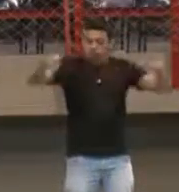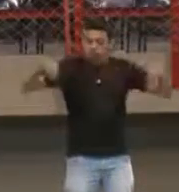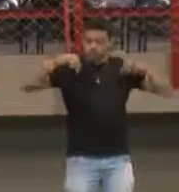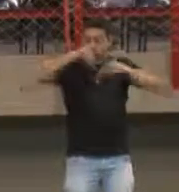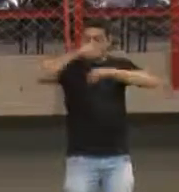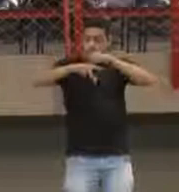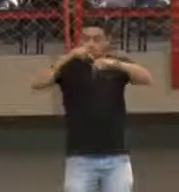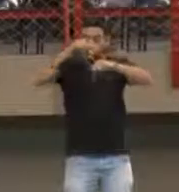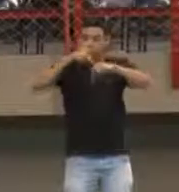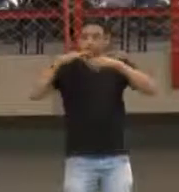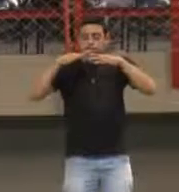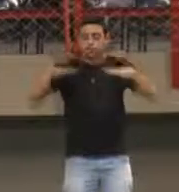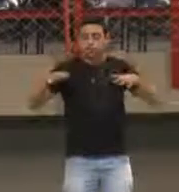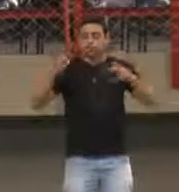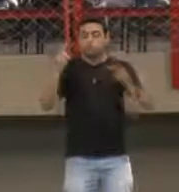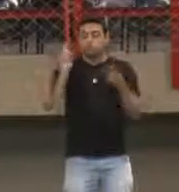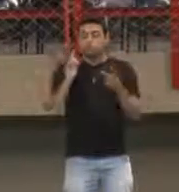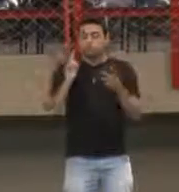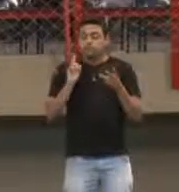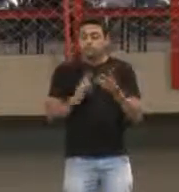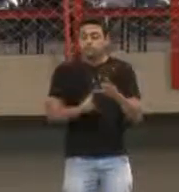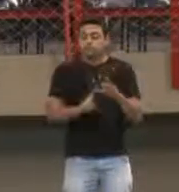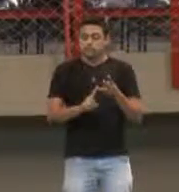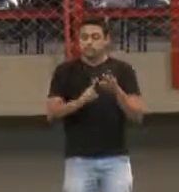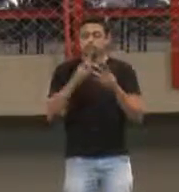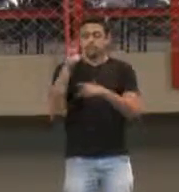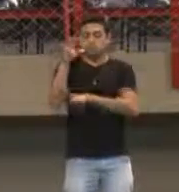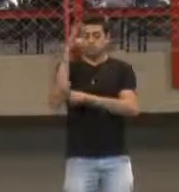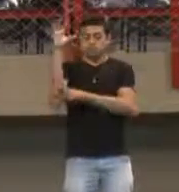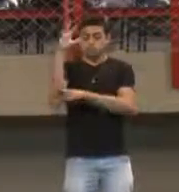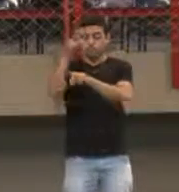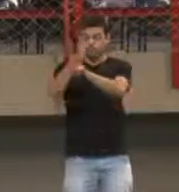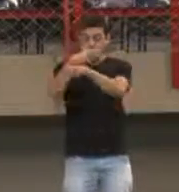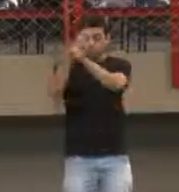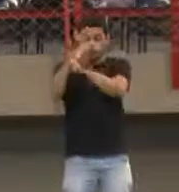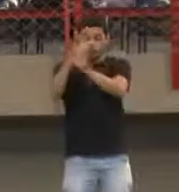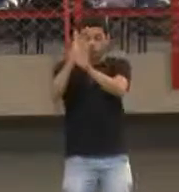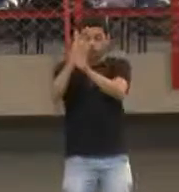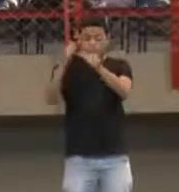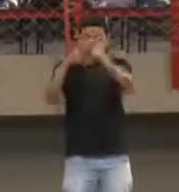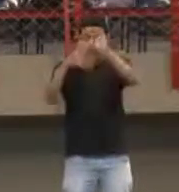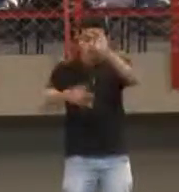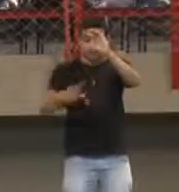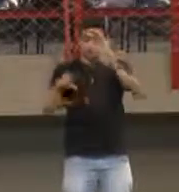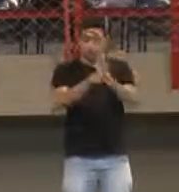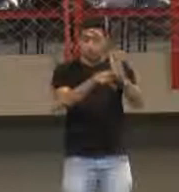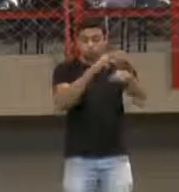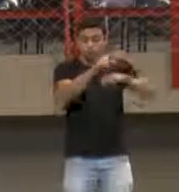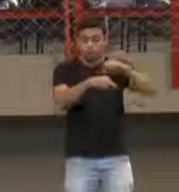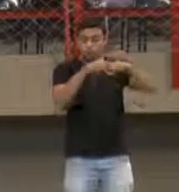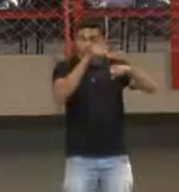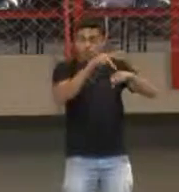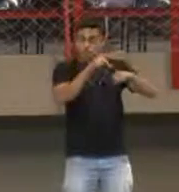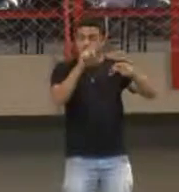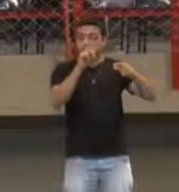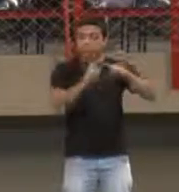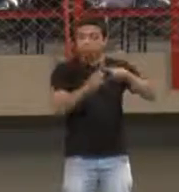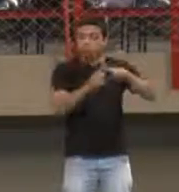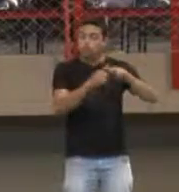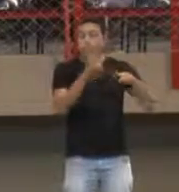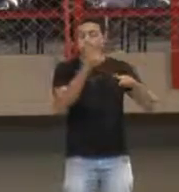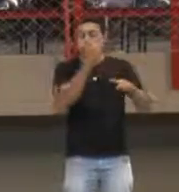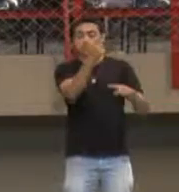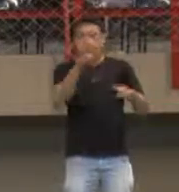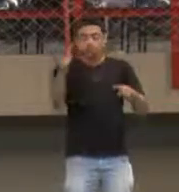naturais disponíveis. E, por fim, E, eólica, pelas características do país e por não